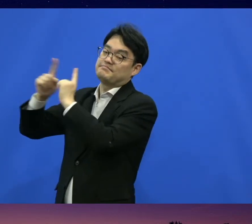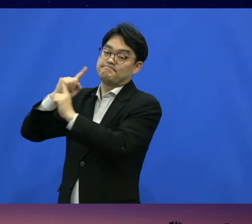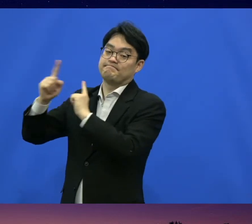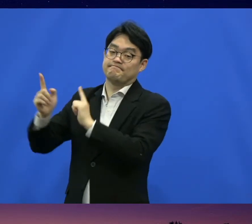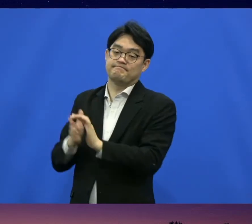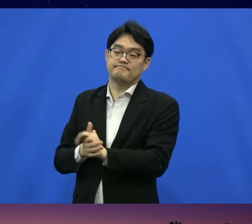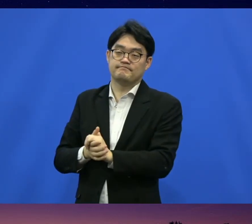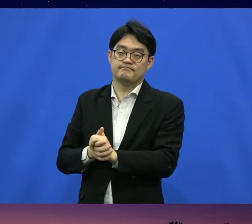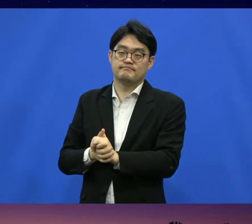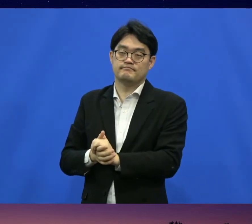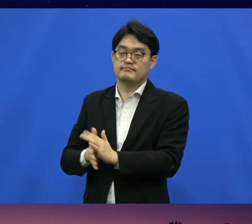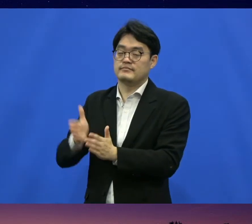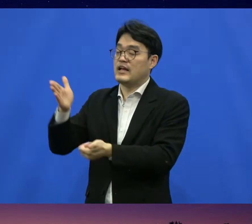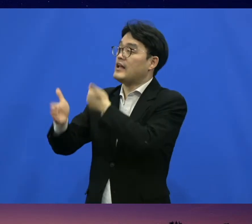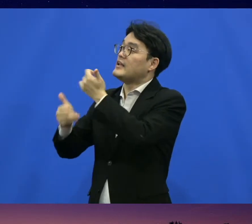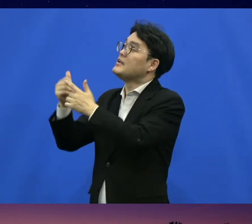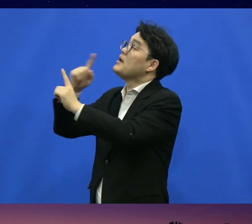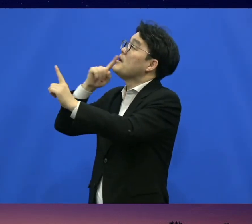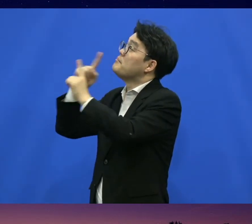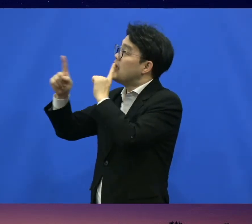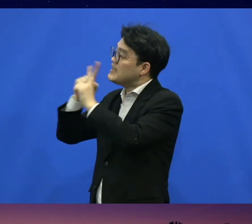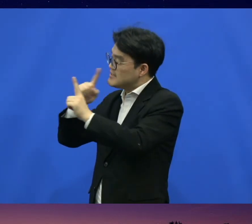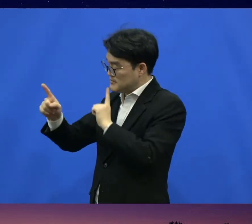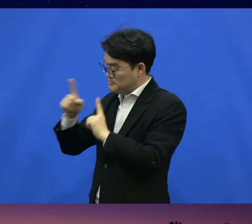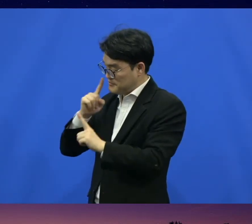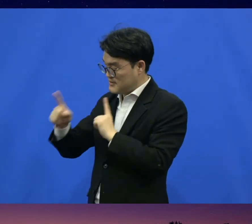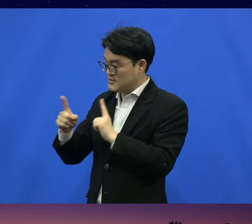말씀, 그 언약궤를